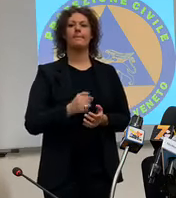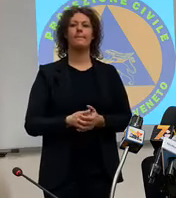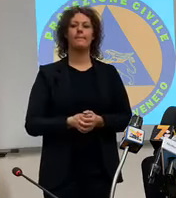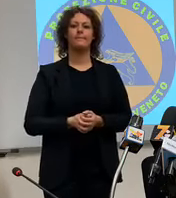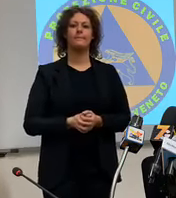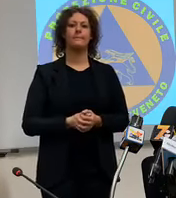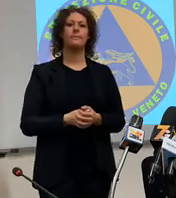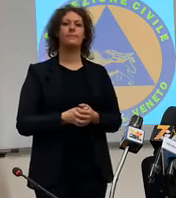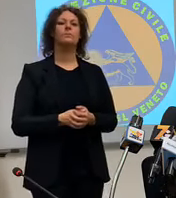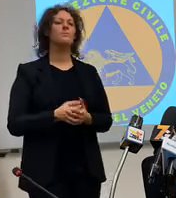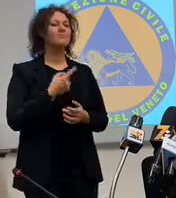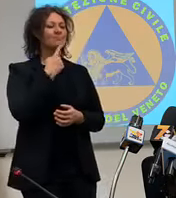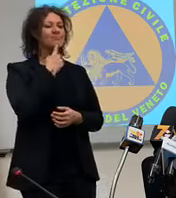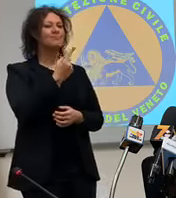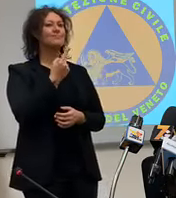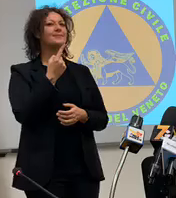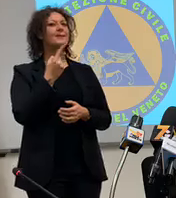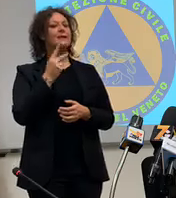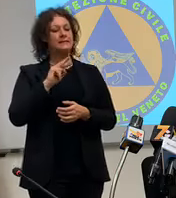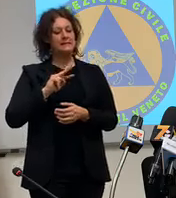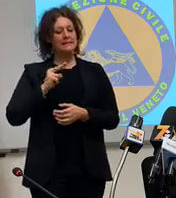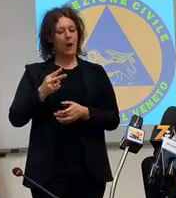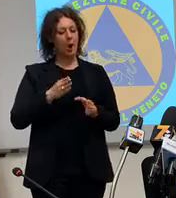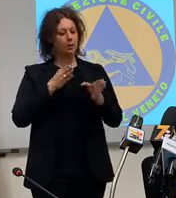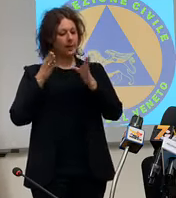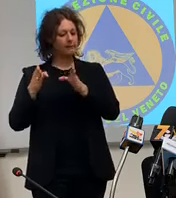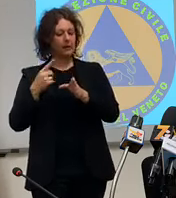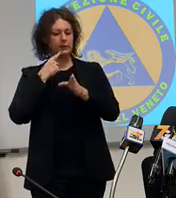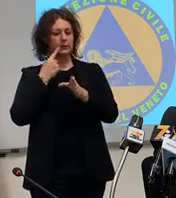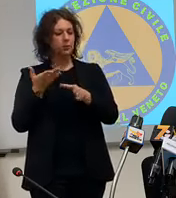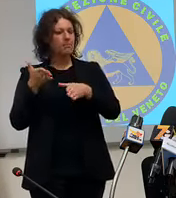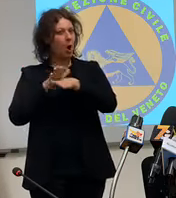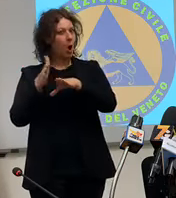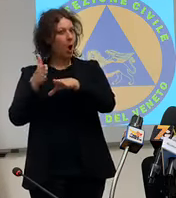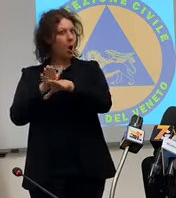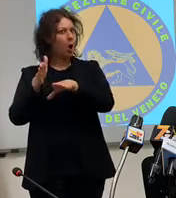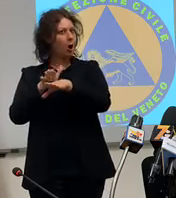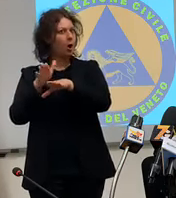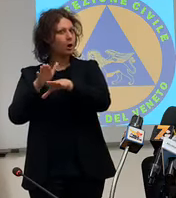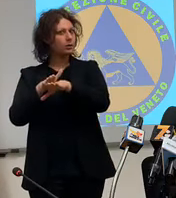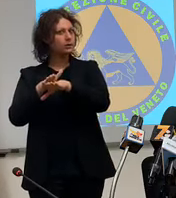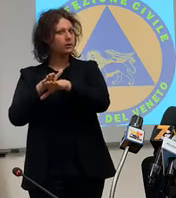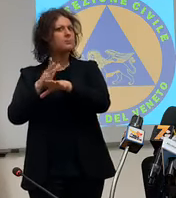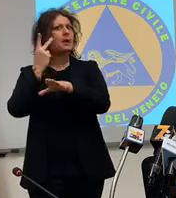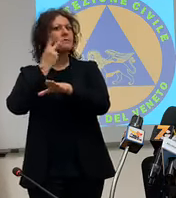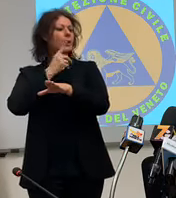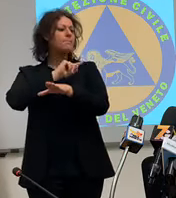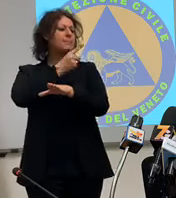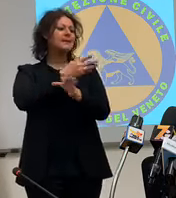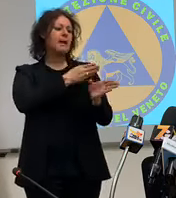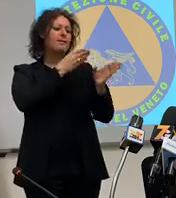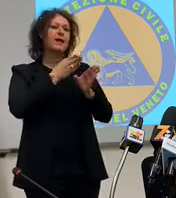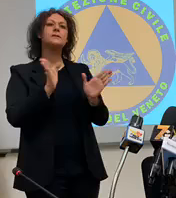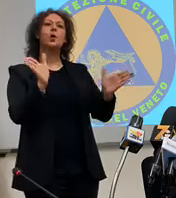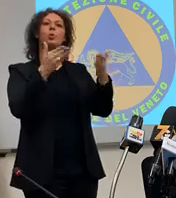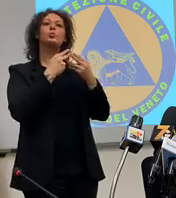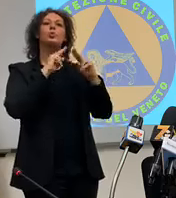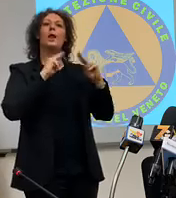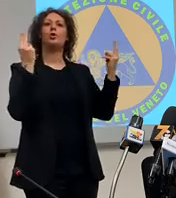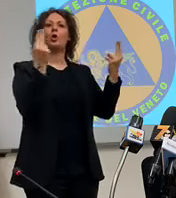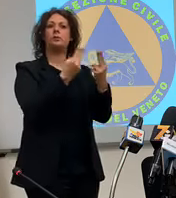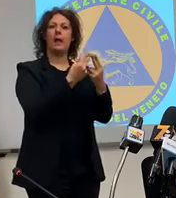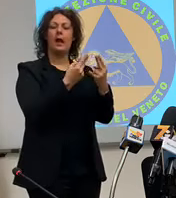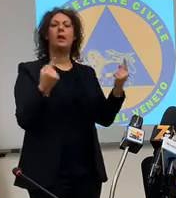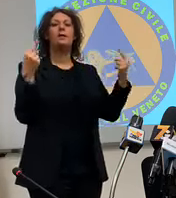dottoressa l'eccesso di mortalità della seconda fase Oltre al fatto che nella prima fase c'era il lockdown si può spiegare anche in